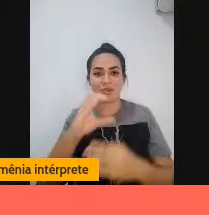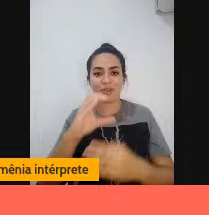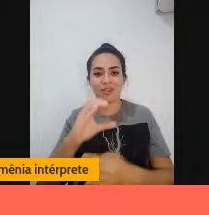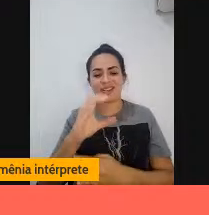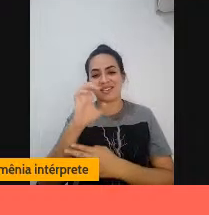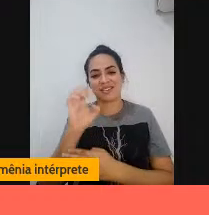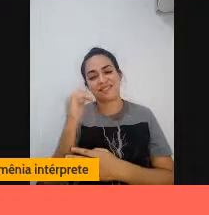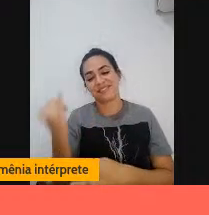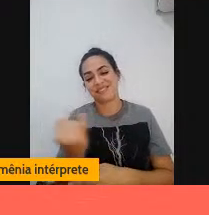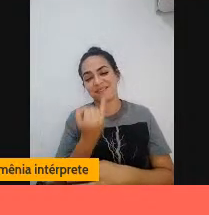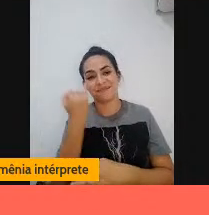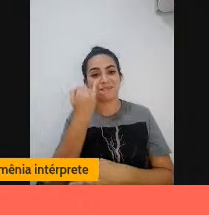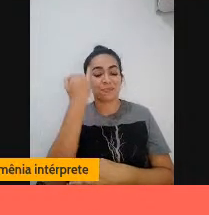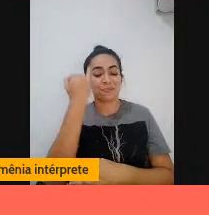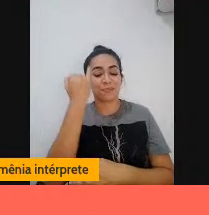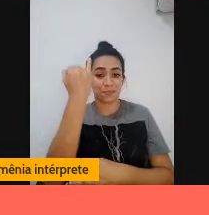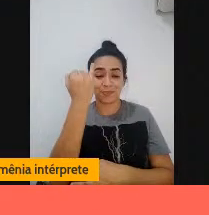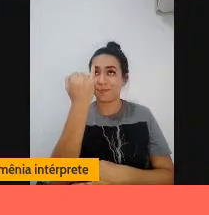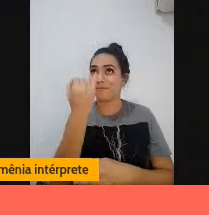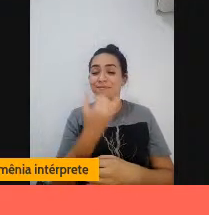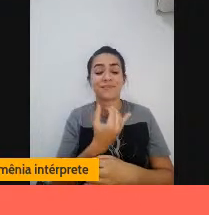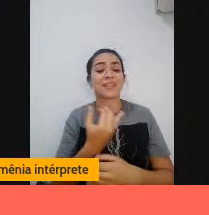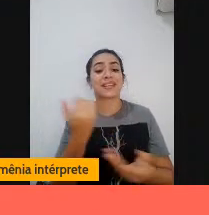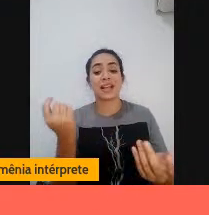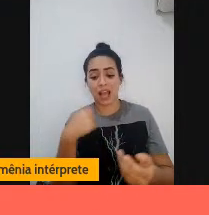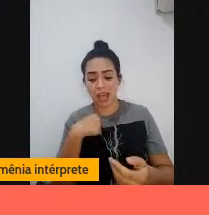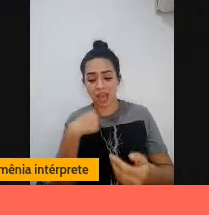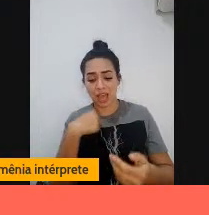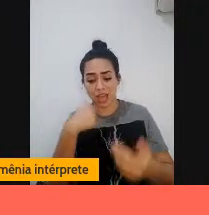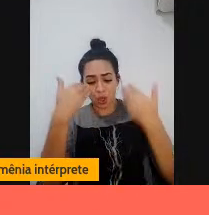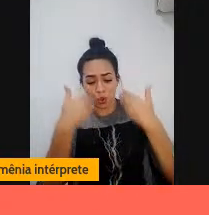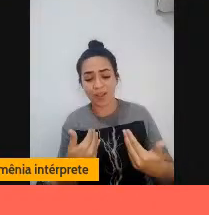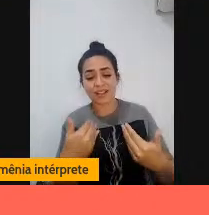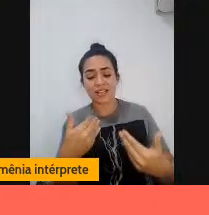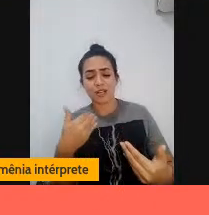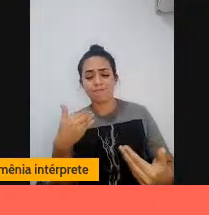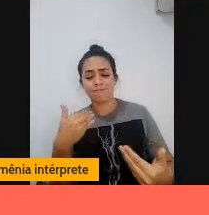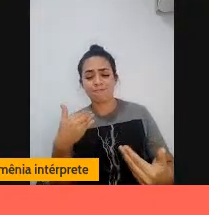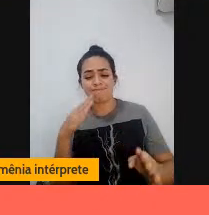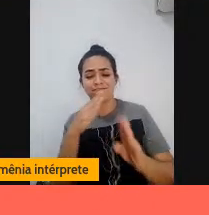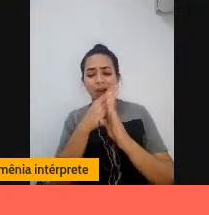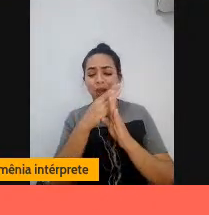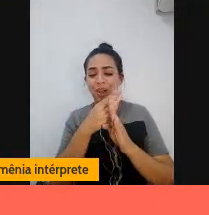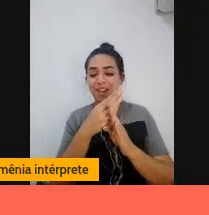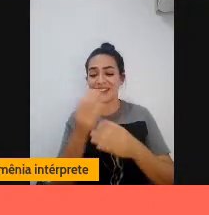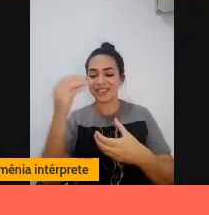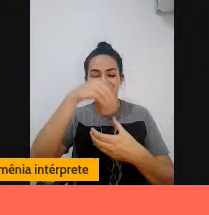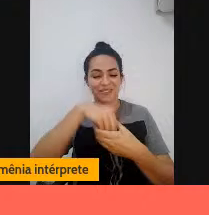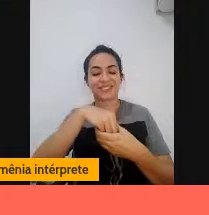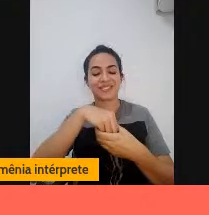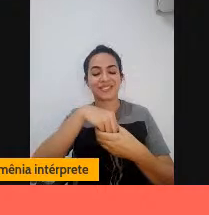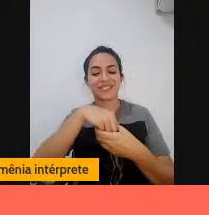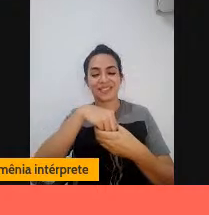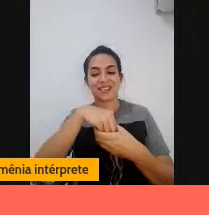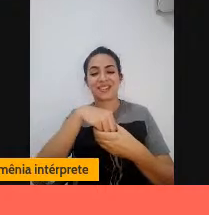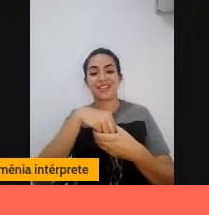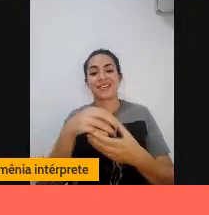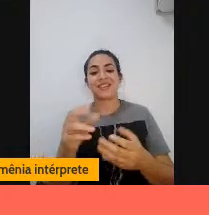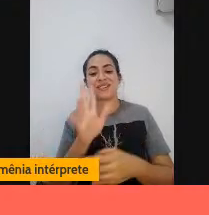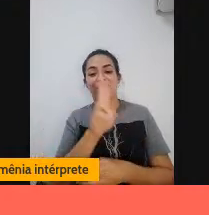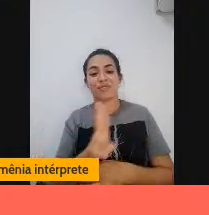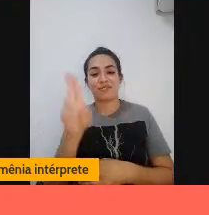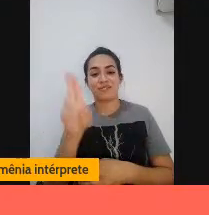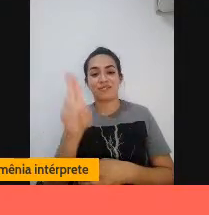fundamental para que eu possa me descobrir, né, dentro da universidade, para que eu